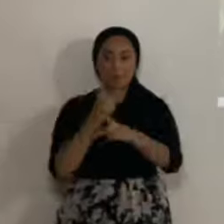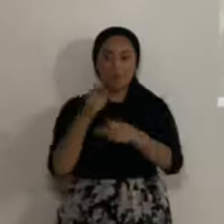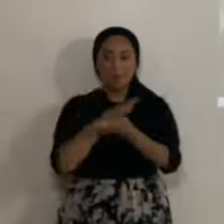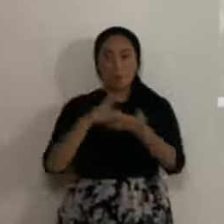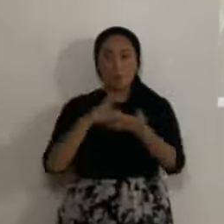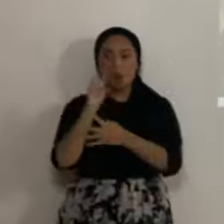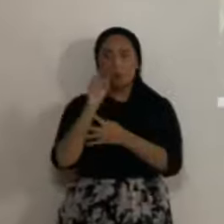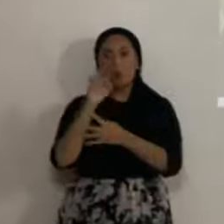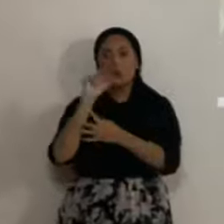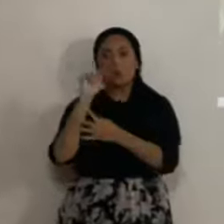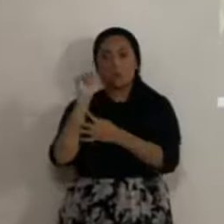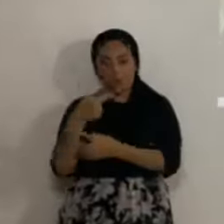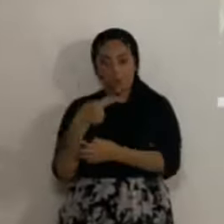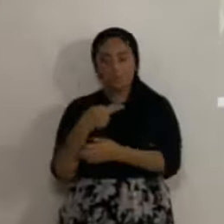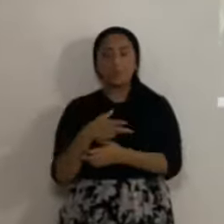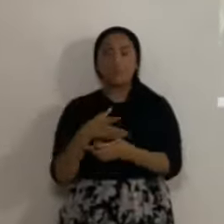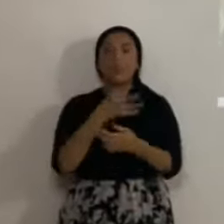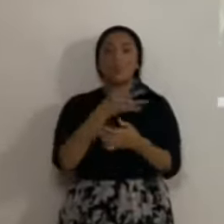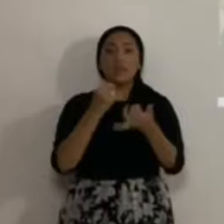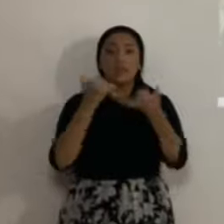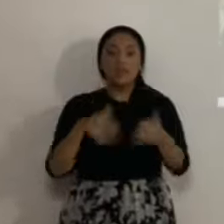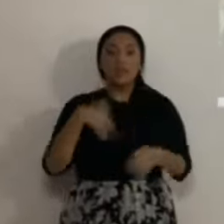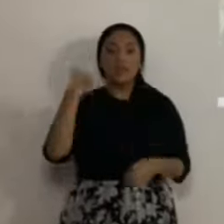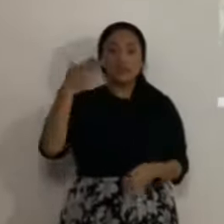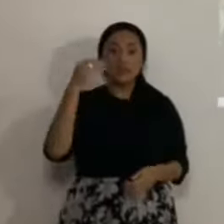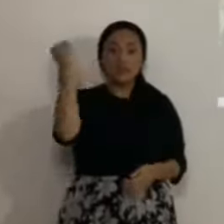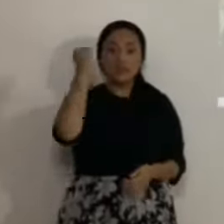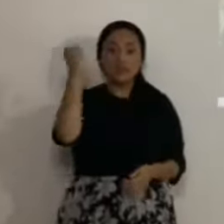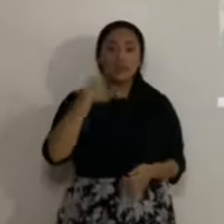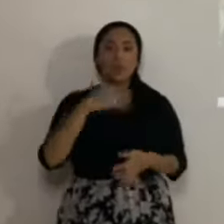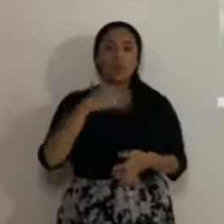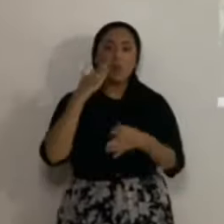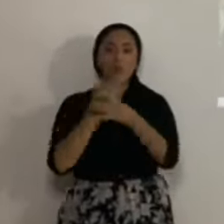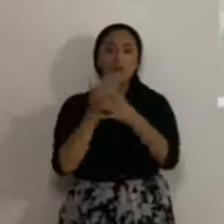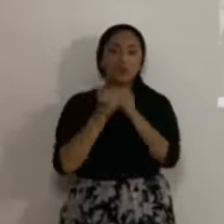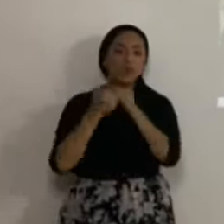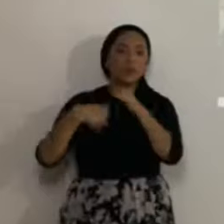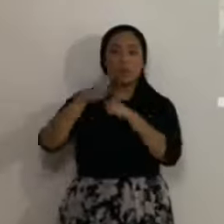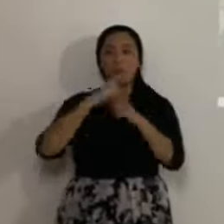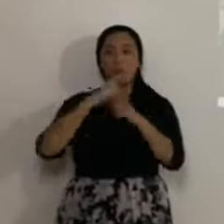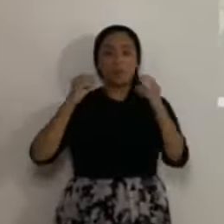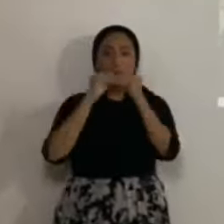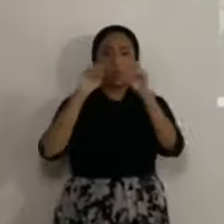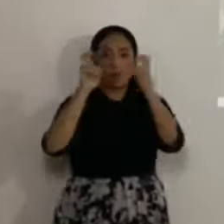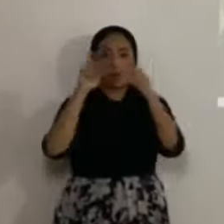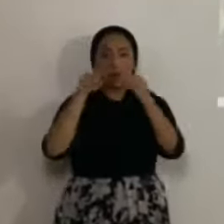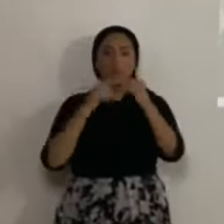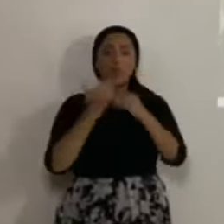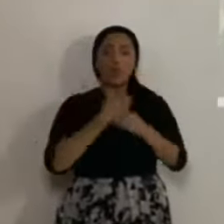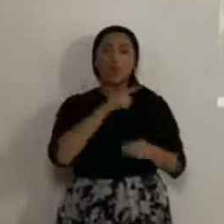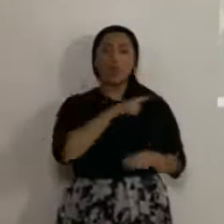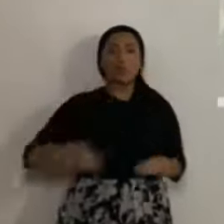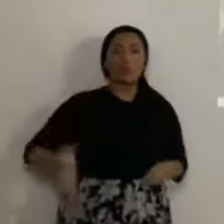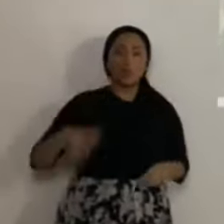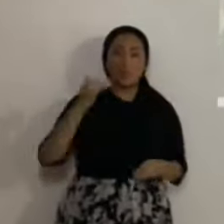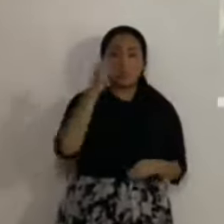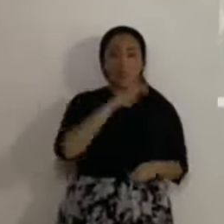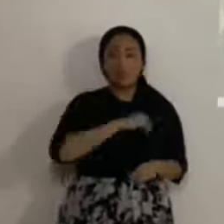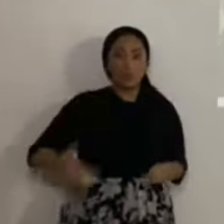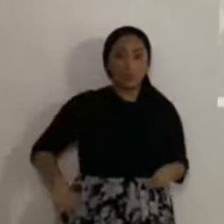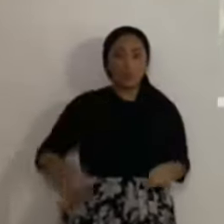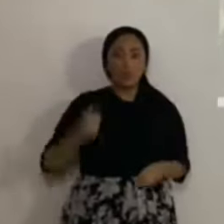bendita Torah. Este próximo sábado les voy a compartir otro tema más de nuestro Adón, Yahshua Hamashia, para